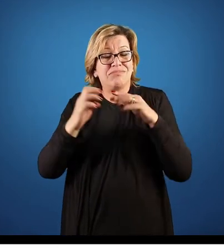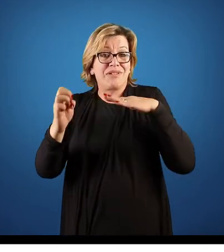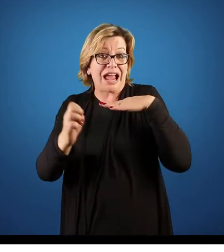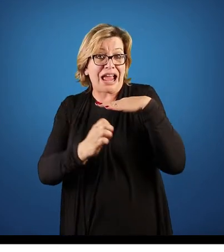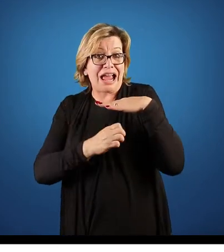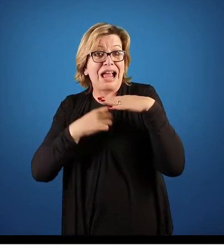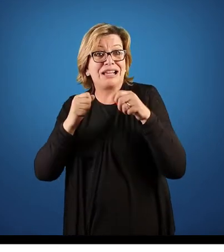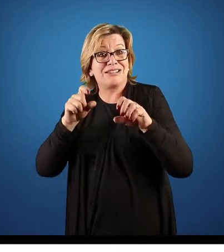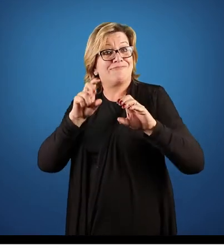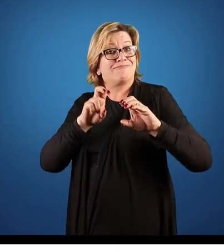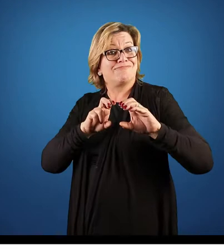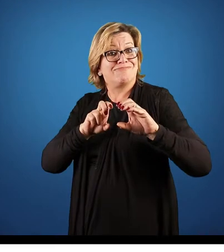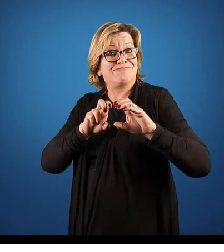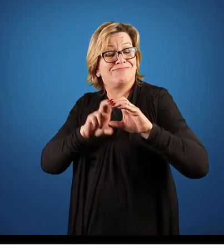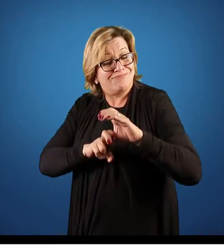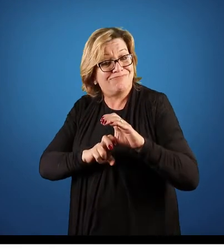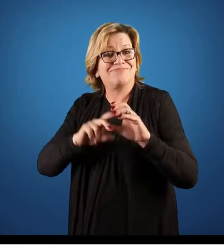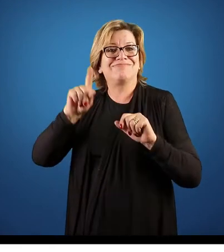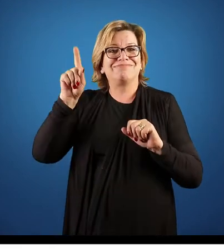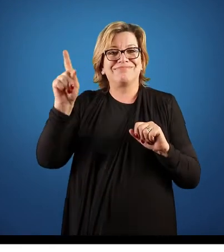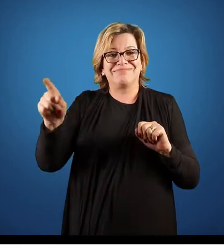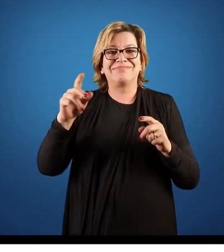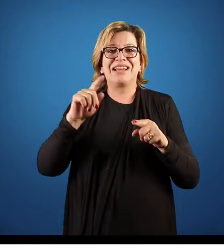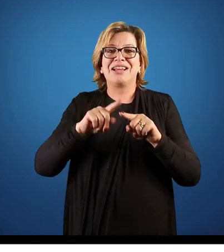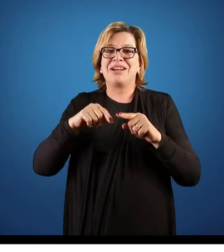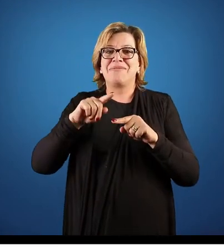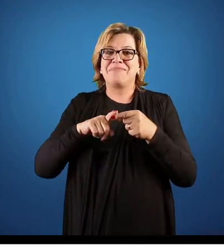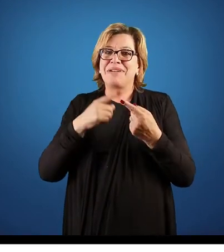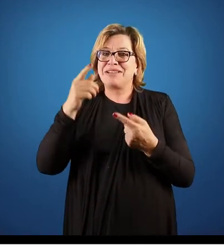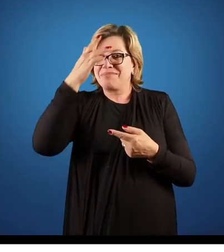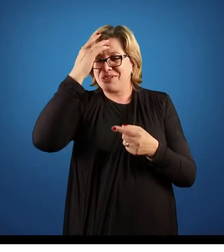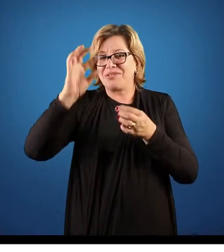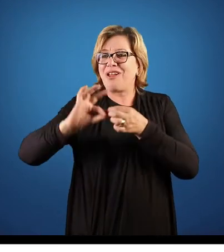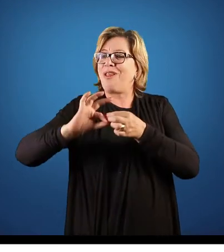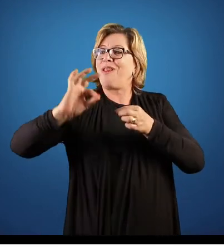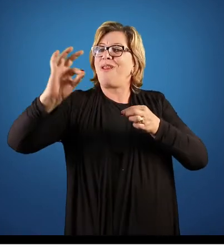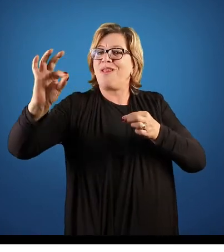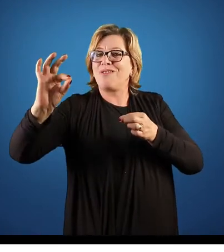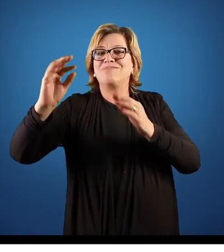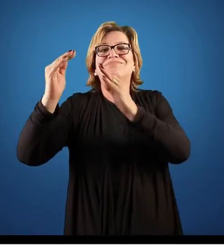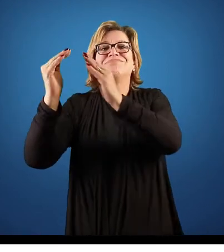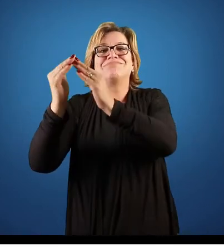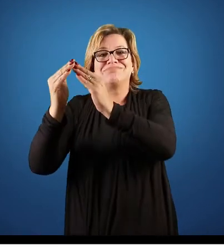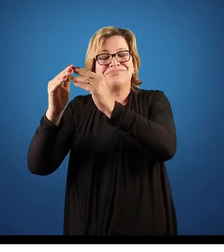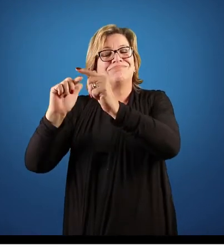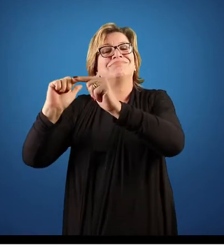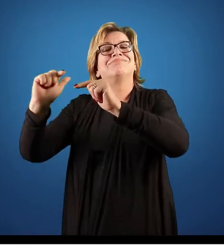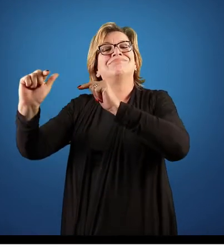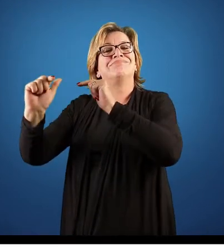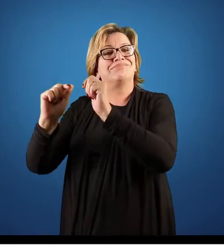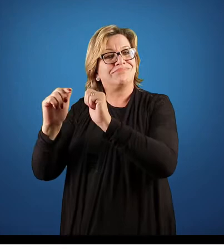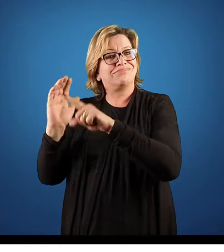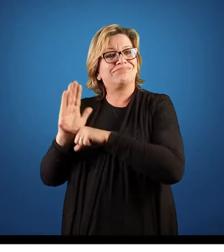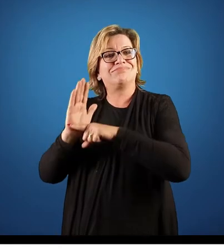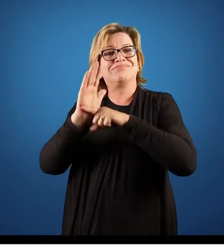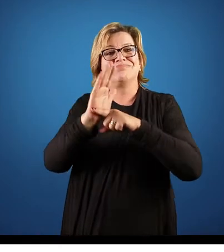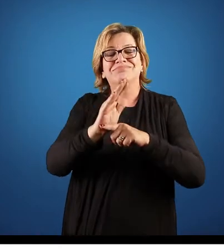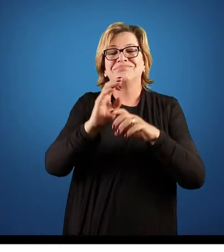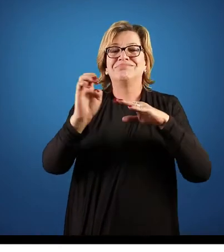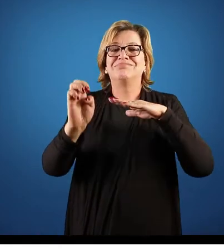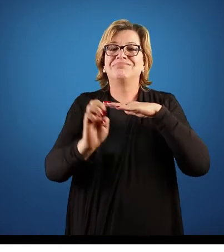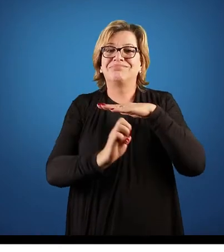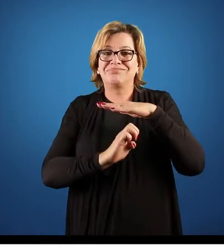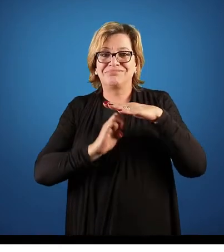casa dessa pessoa e ela está trabalhando em prol da empresa com um vínculo trabalhista lá e trabalhou na sua própria residência que